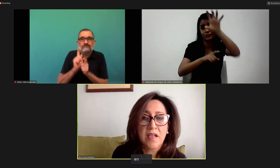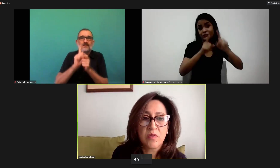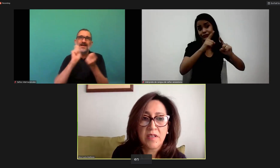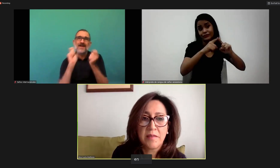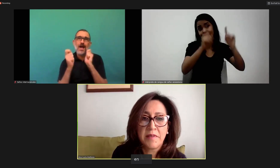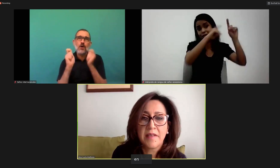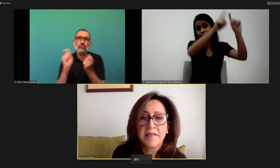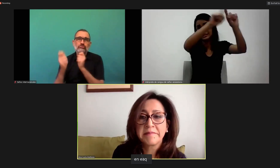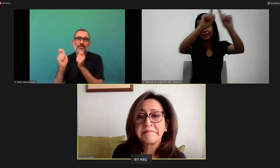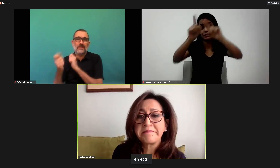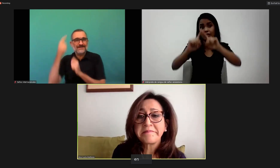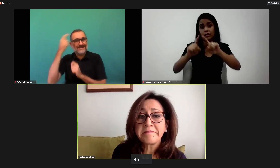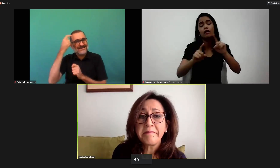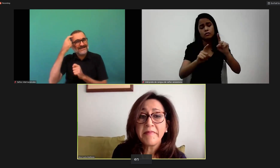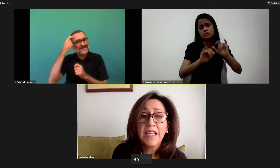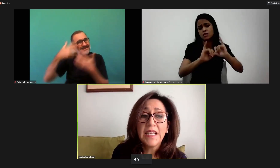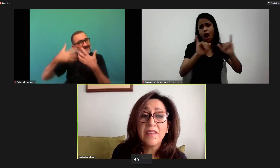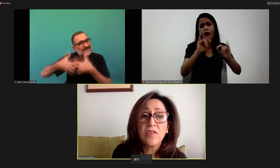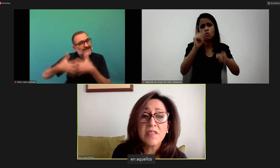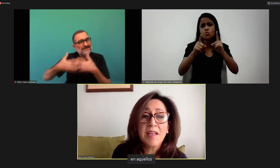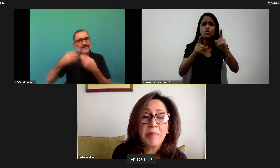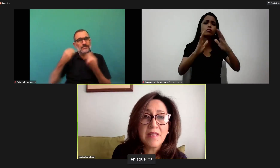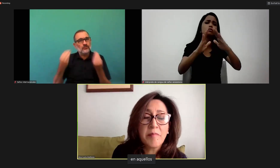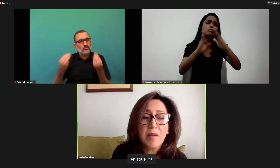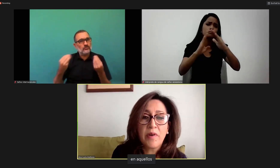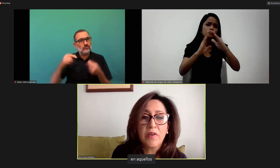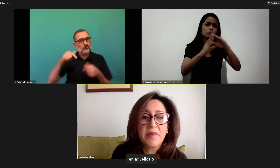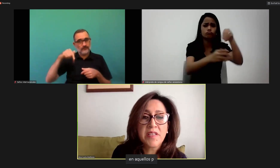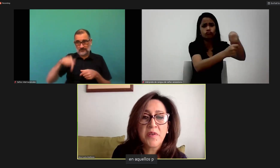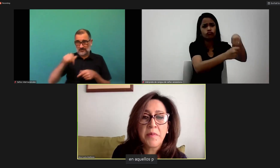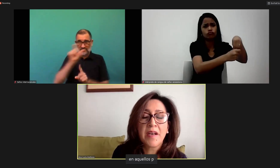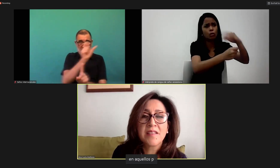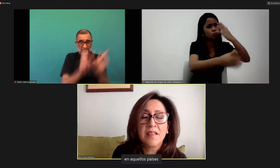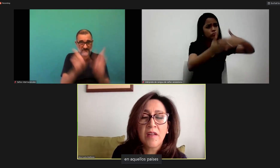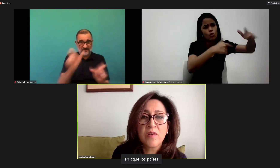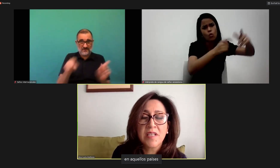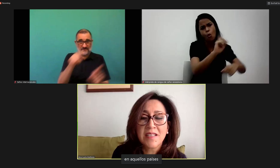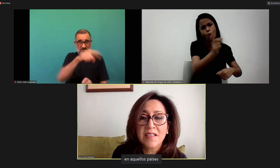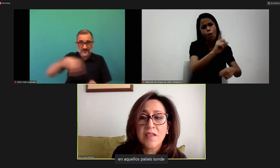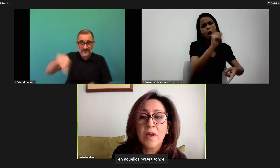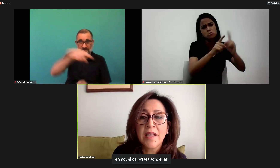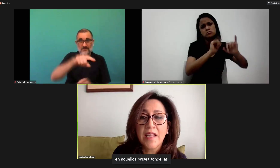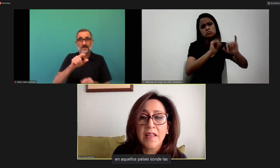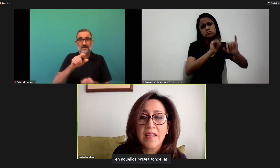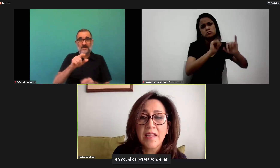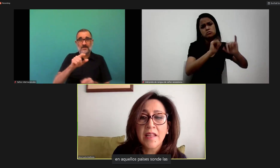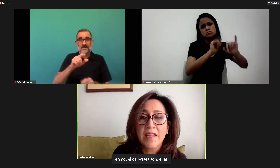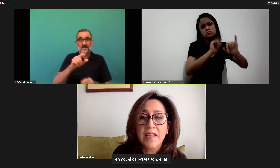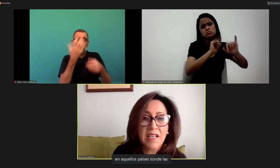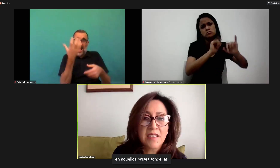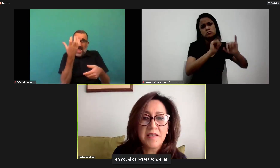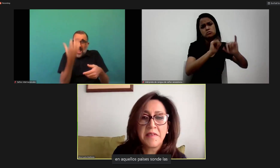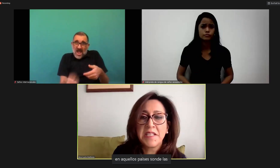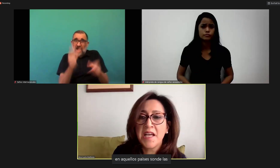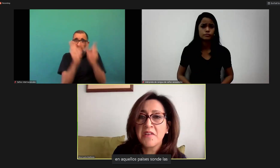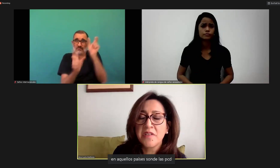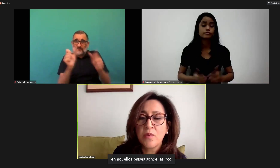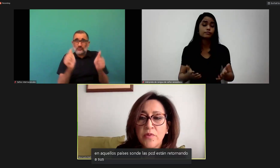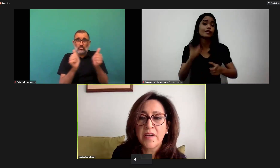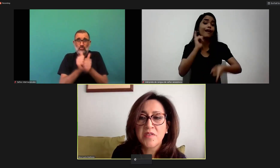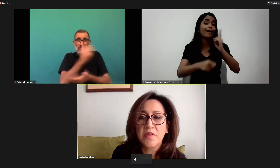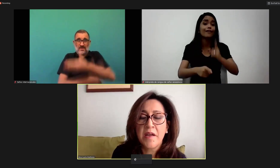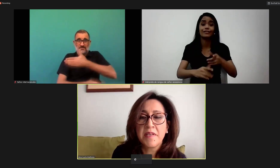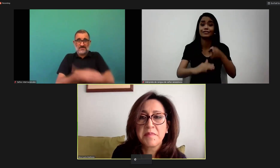realizar sus actividades. Entonces, la pandemia por el COVID-19 ha resaltado esas desigualdades, la falta de accesibilidad,